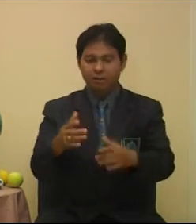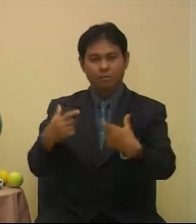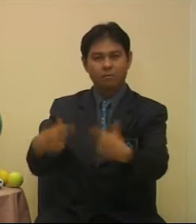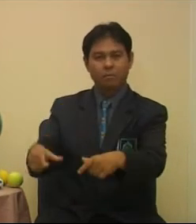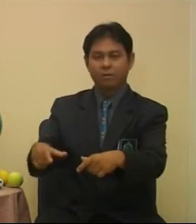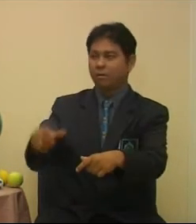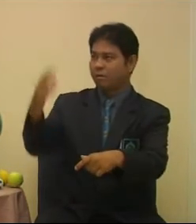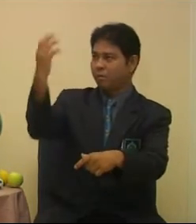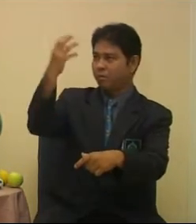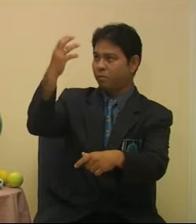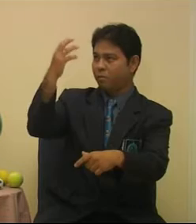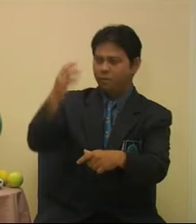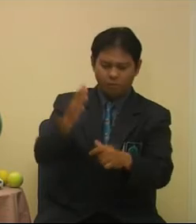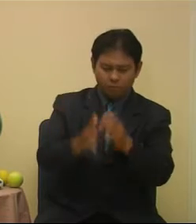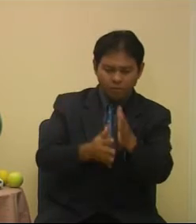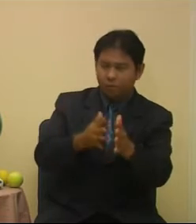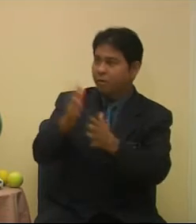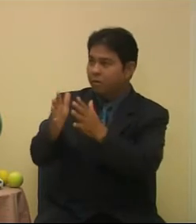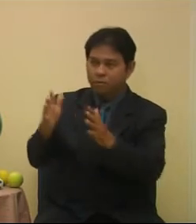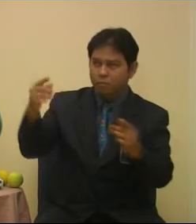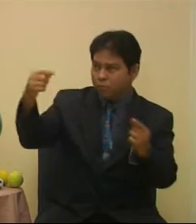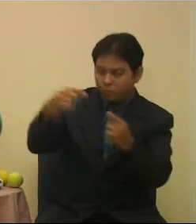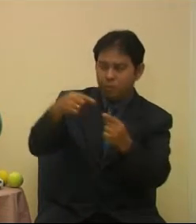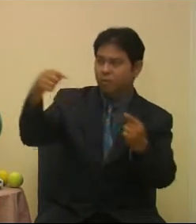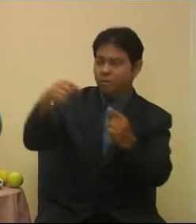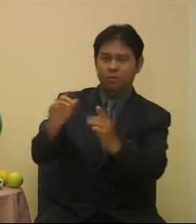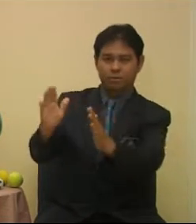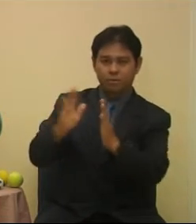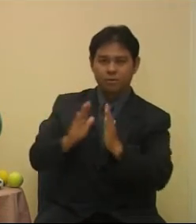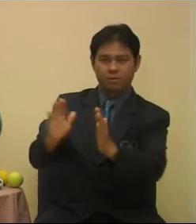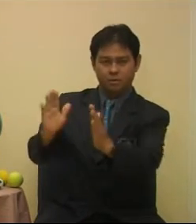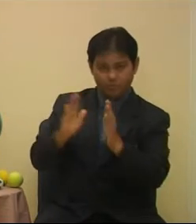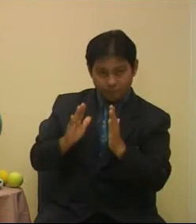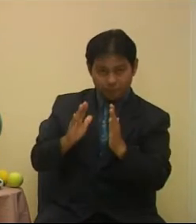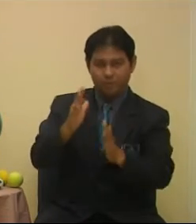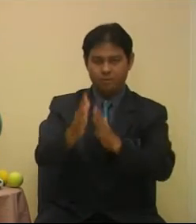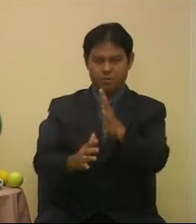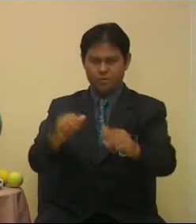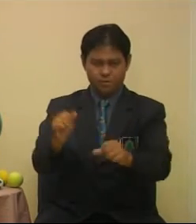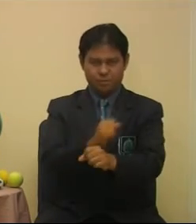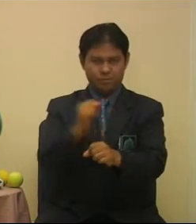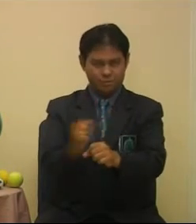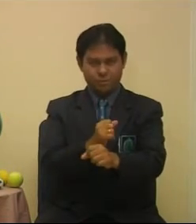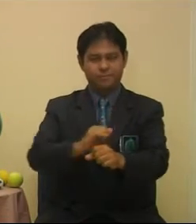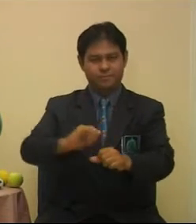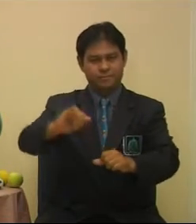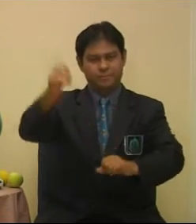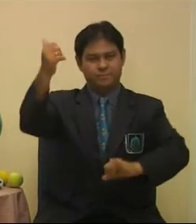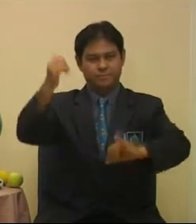ภาษามือได้เข้าใจชัดเจนและหากท่านมันฝึกฝนก็จะใช้ภาษามือได้ดียิ่งขึ้นค